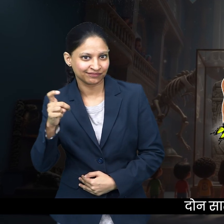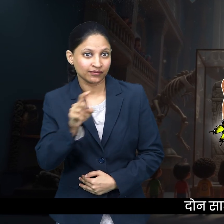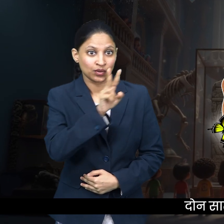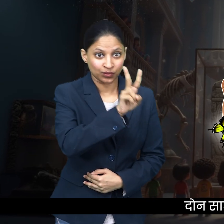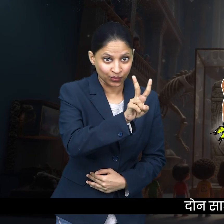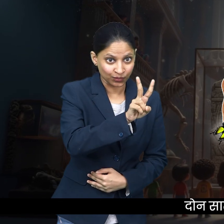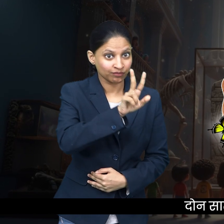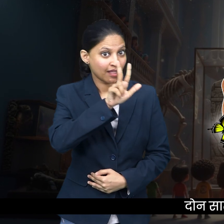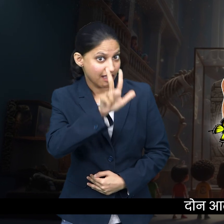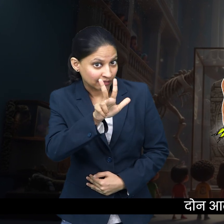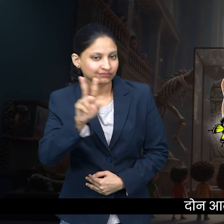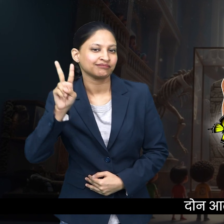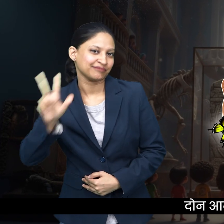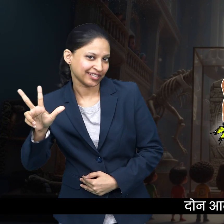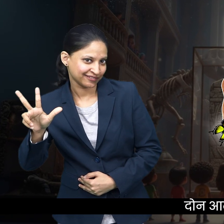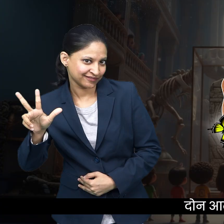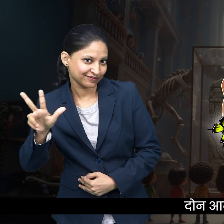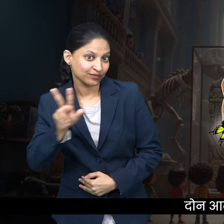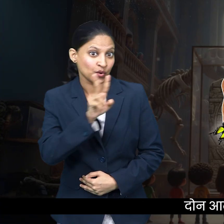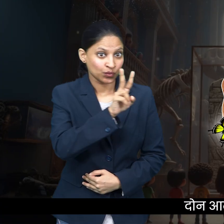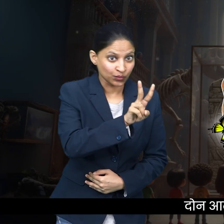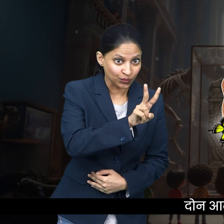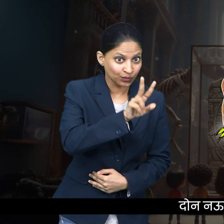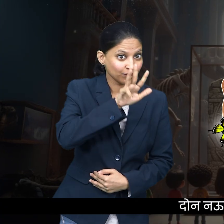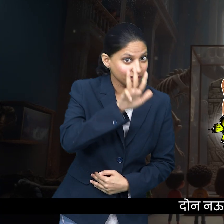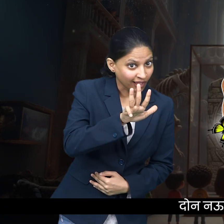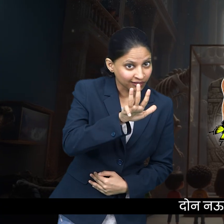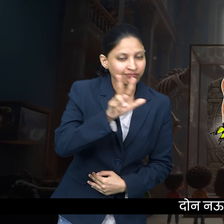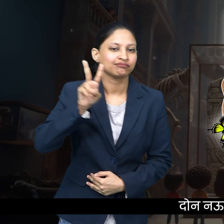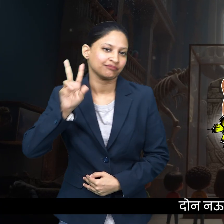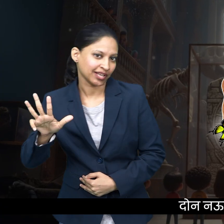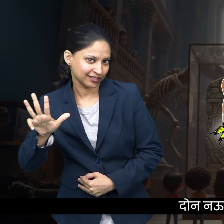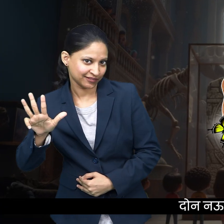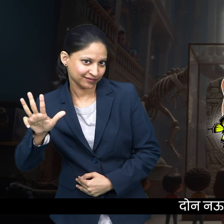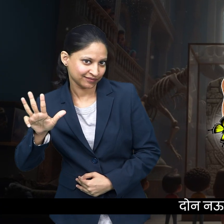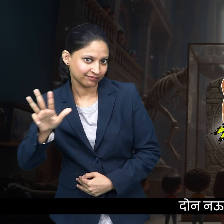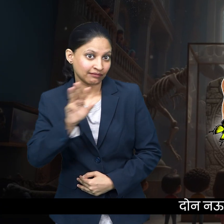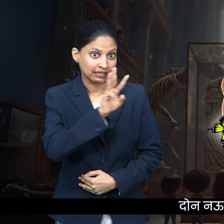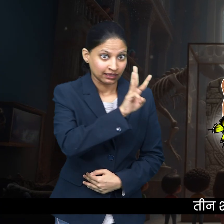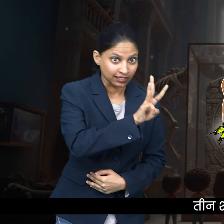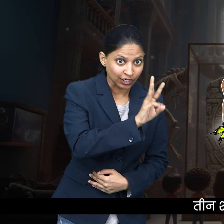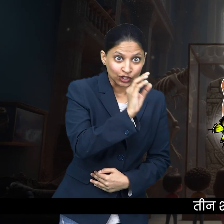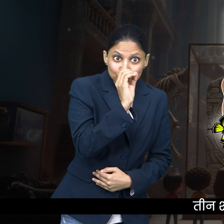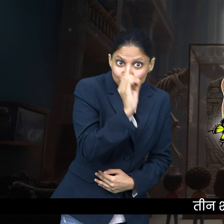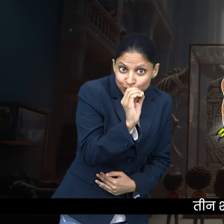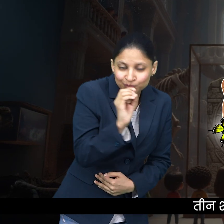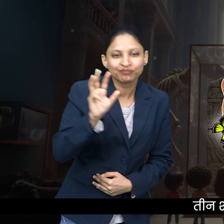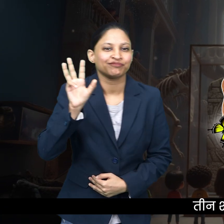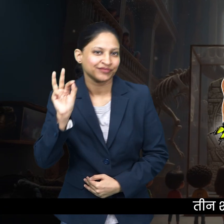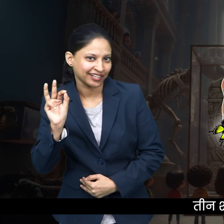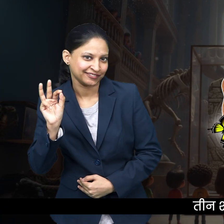7 27, 2 8 28, 2 9 29, 3